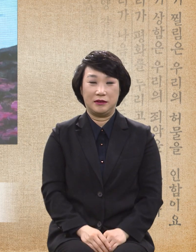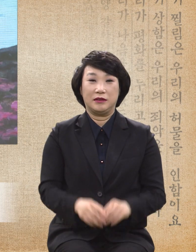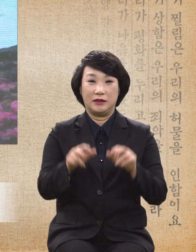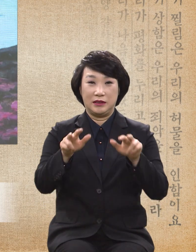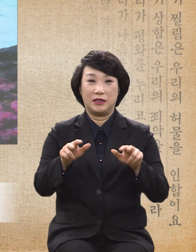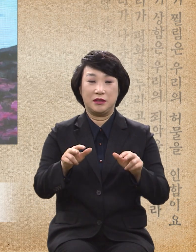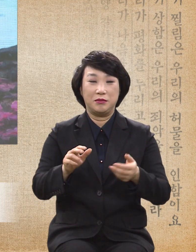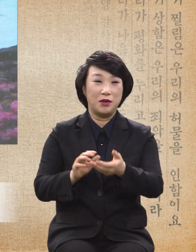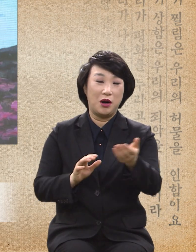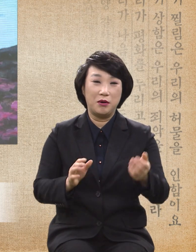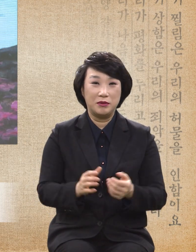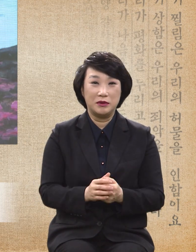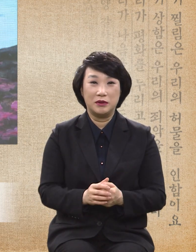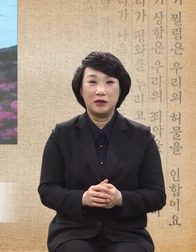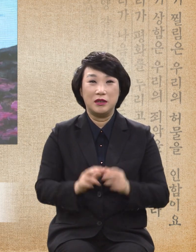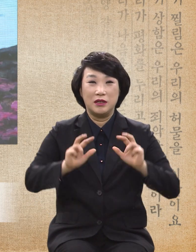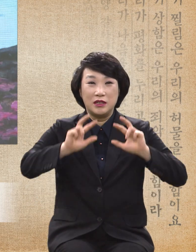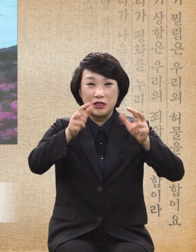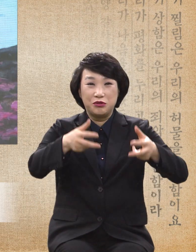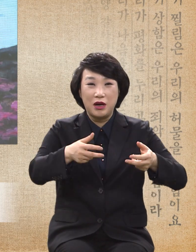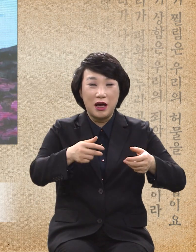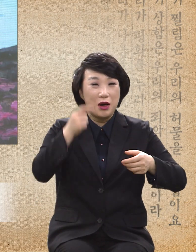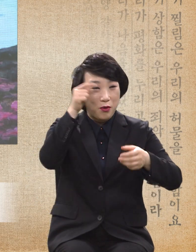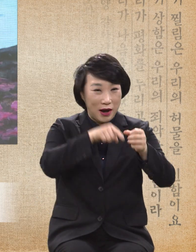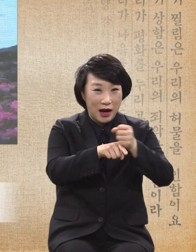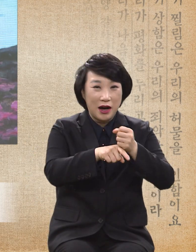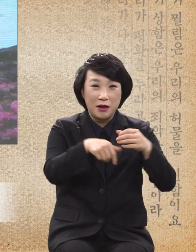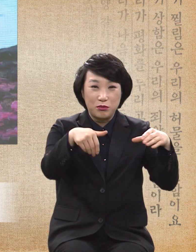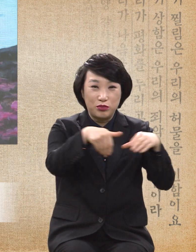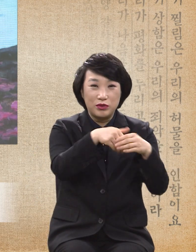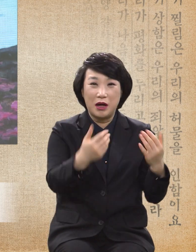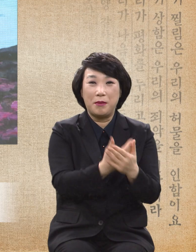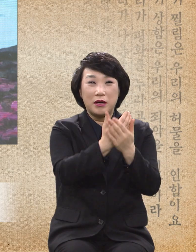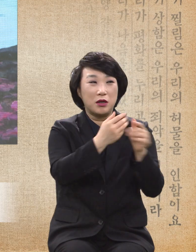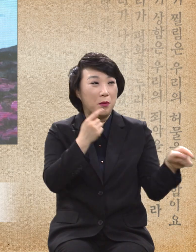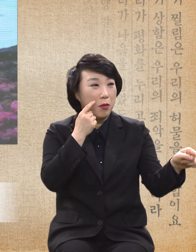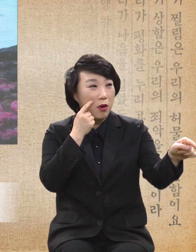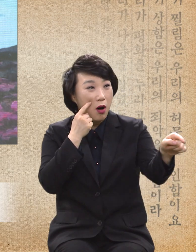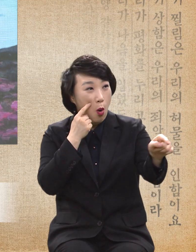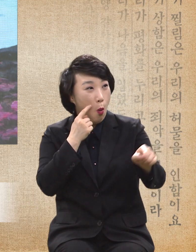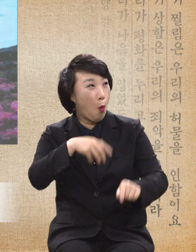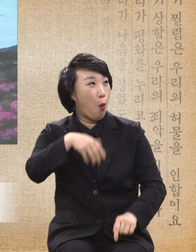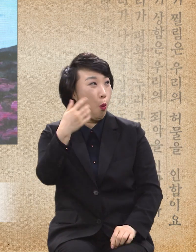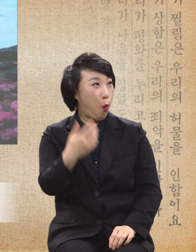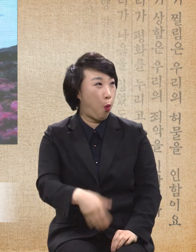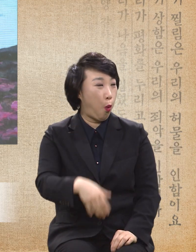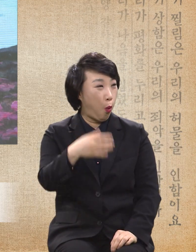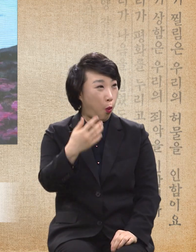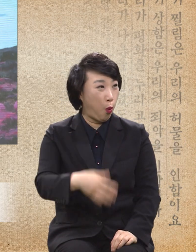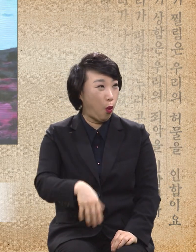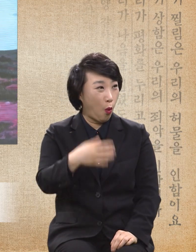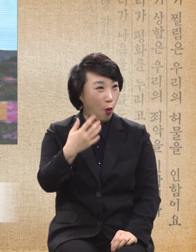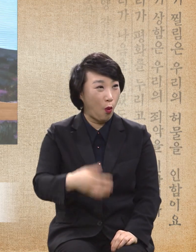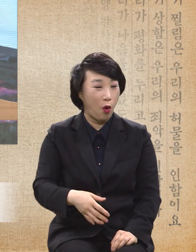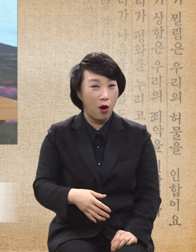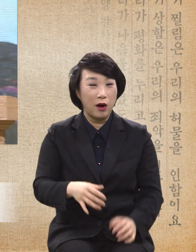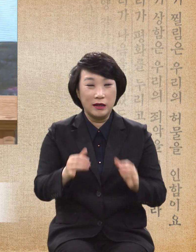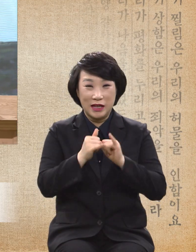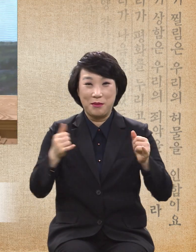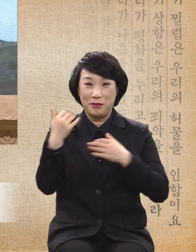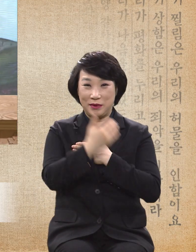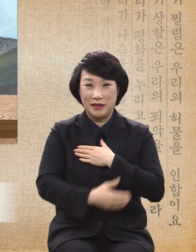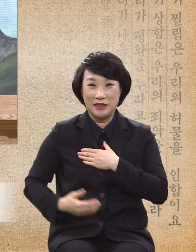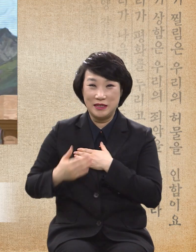지금 지상 최대의 과학 문명의 지혜를 바라볼 때 야 대단하다. 우리 인체를